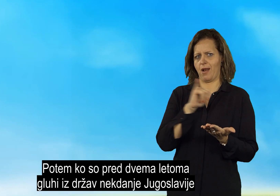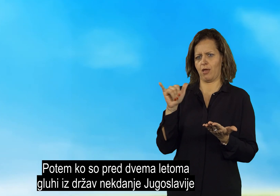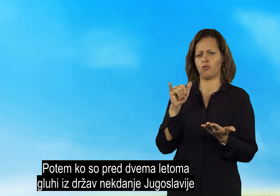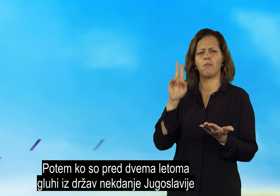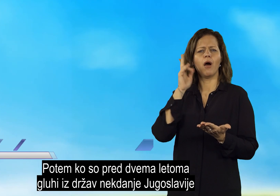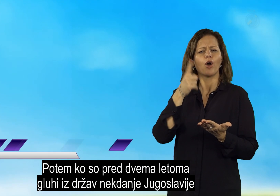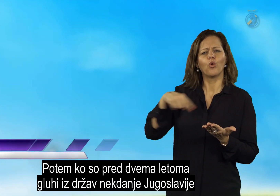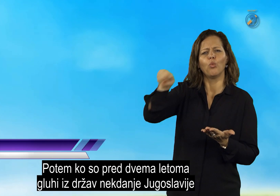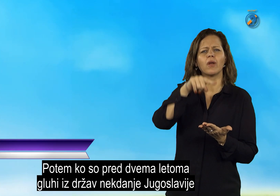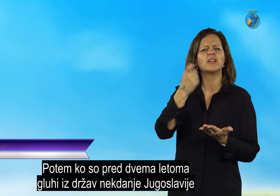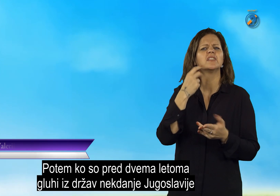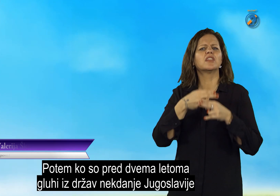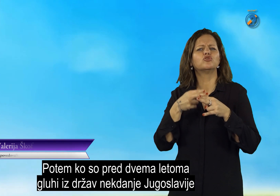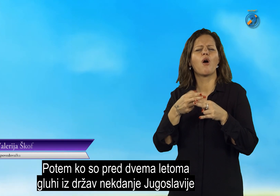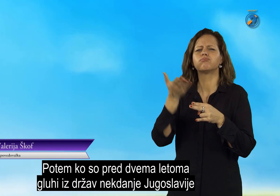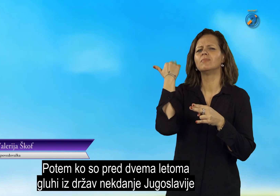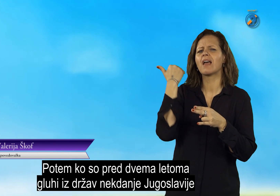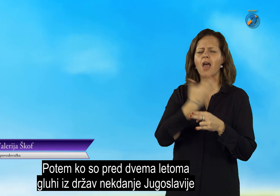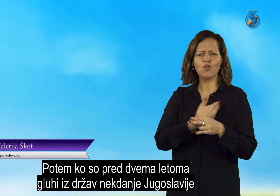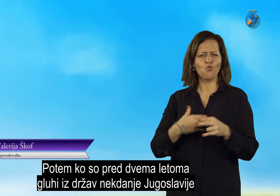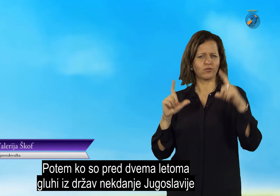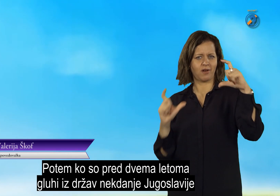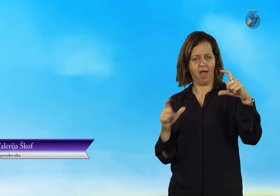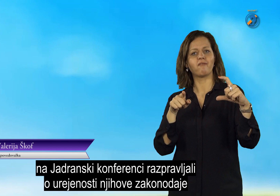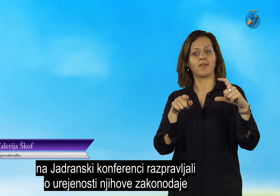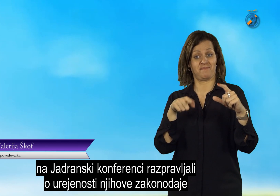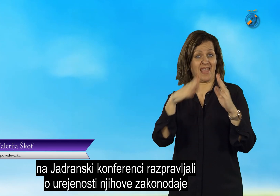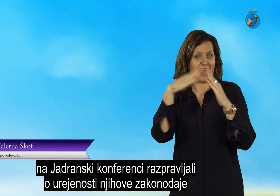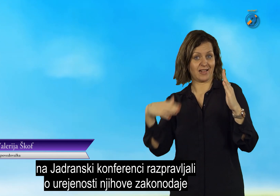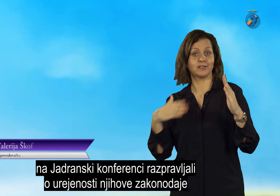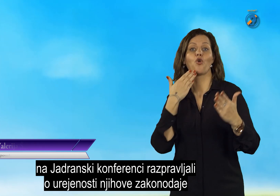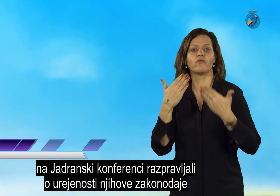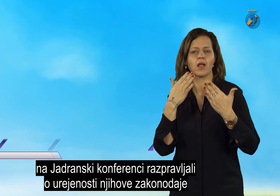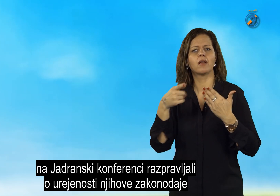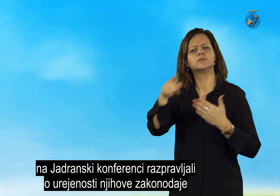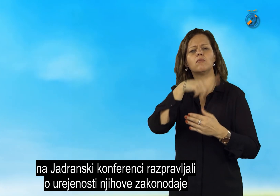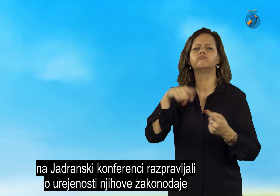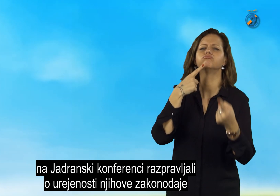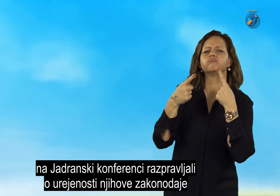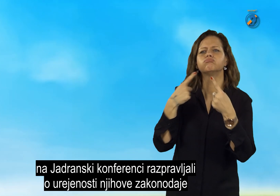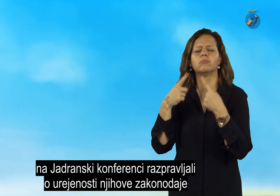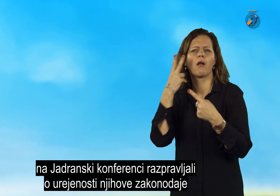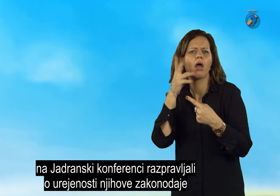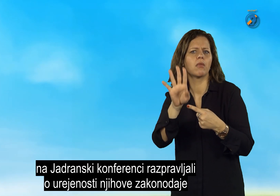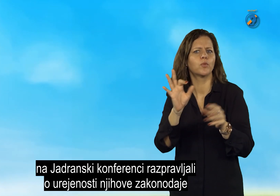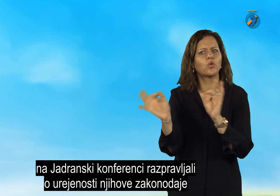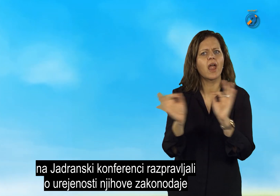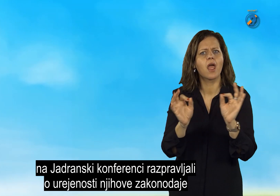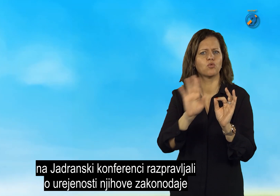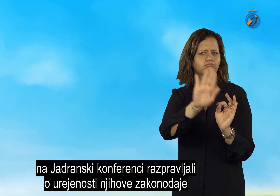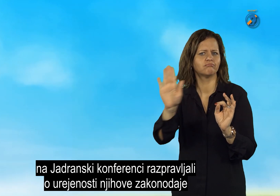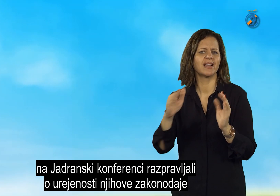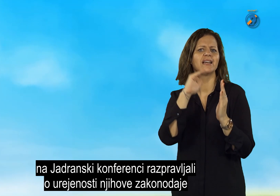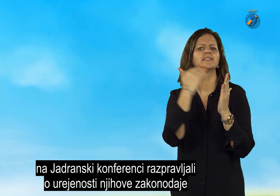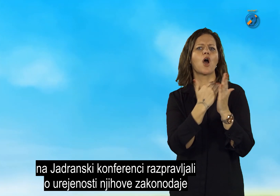Potem, ko so pred 2 letoma gluhi iz držav nekdanje Jugoslavije na jadranski konferenci razpravljali o urejenosti